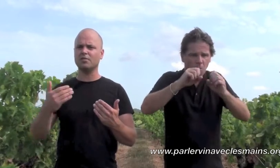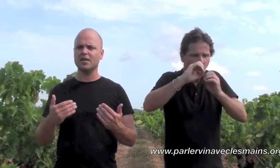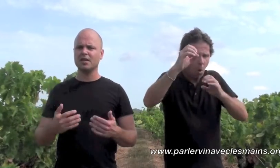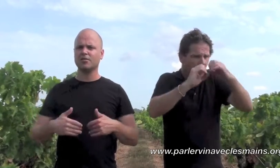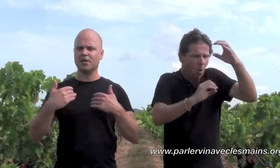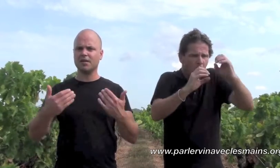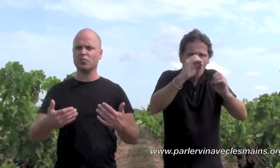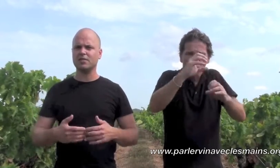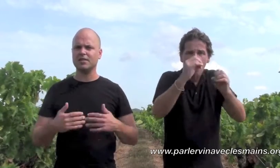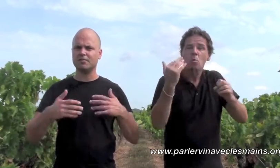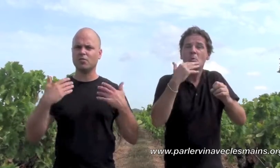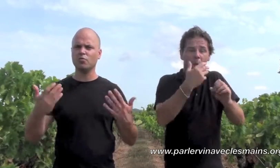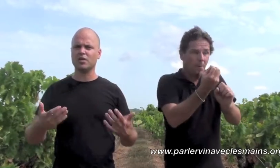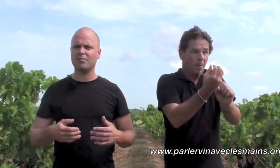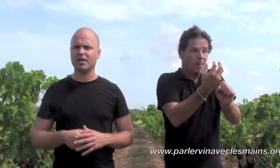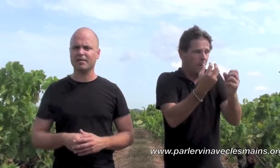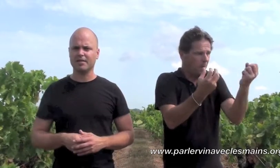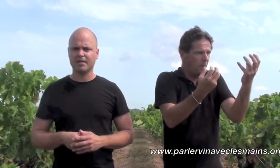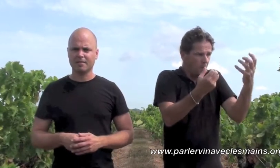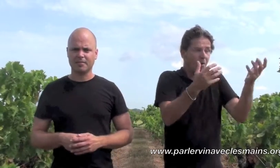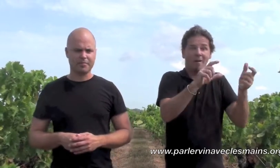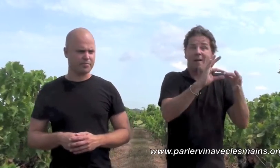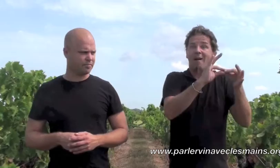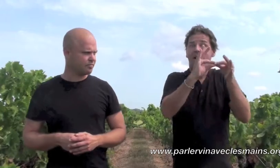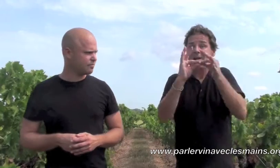retrouver dans les vins rosés, dans les vins rouges après.